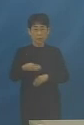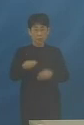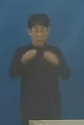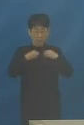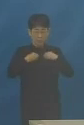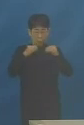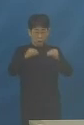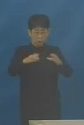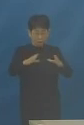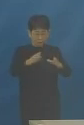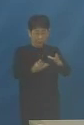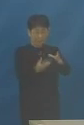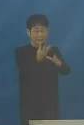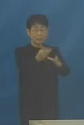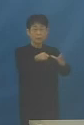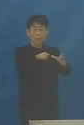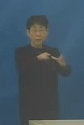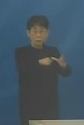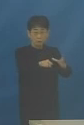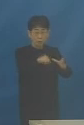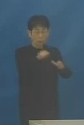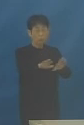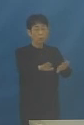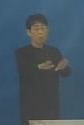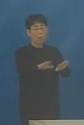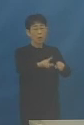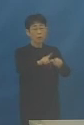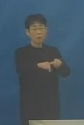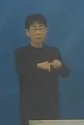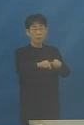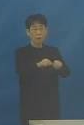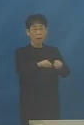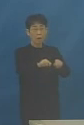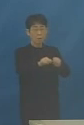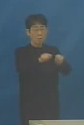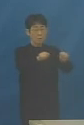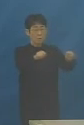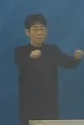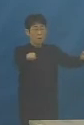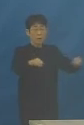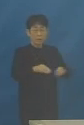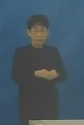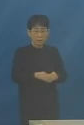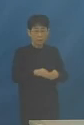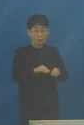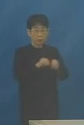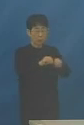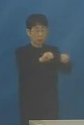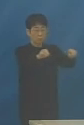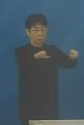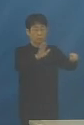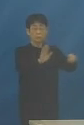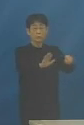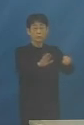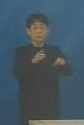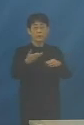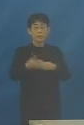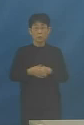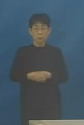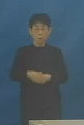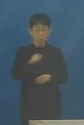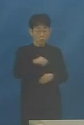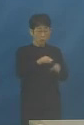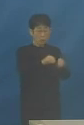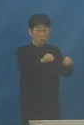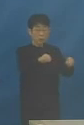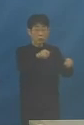しますでこれほっとくとどんどんこの日ていくんですねでまぁそれがあのこの日て